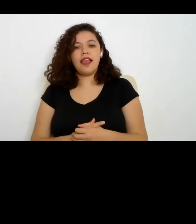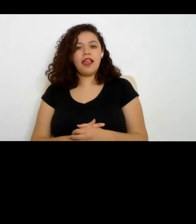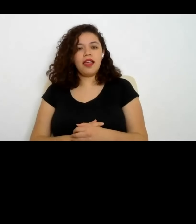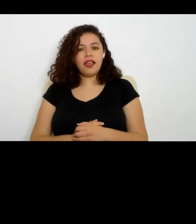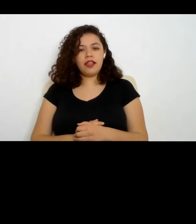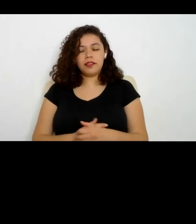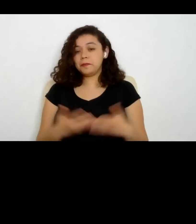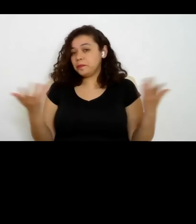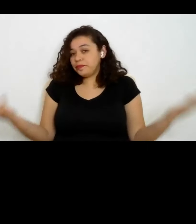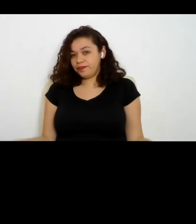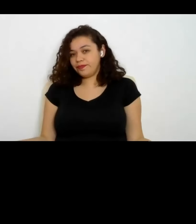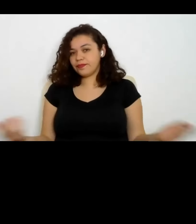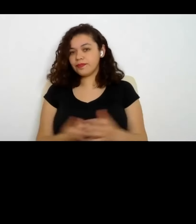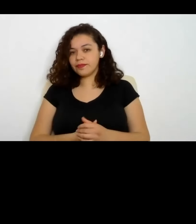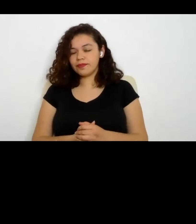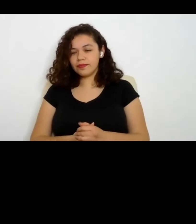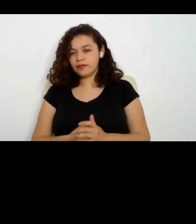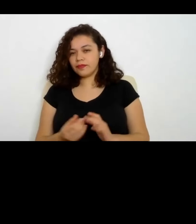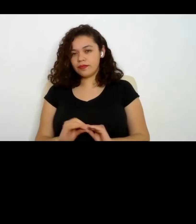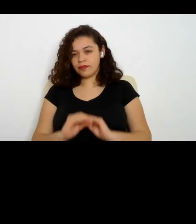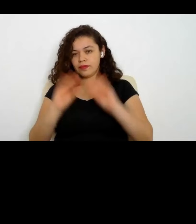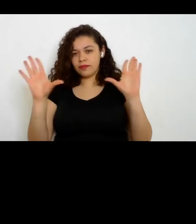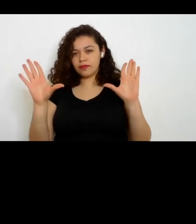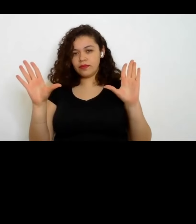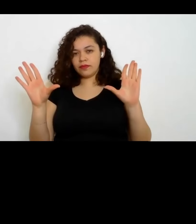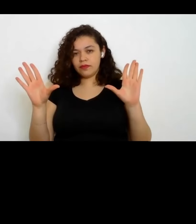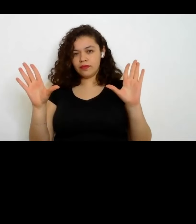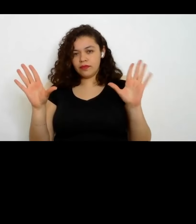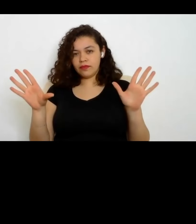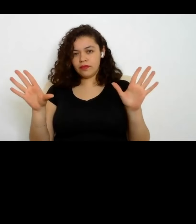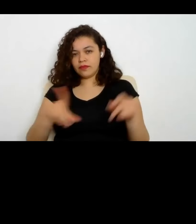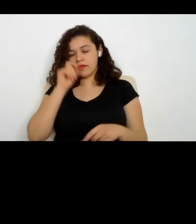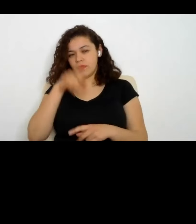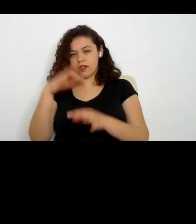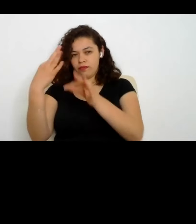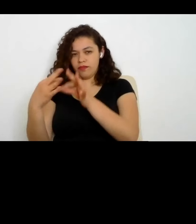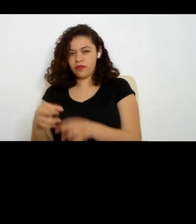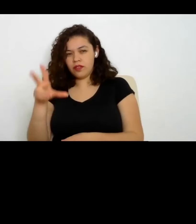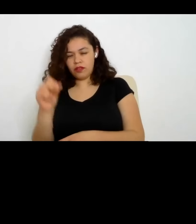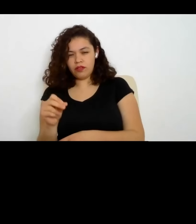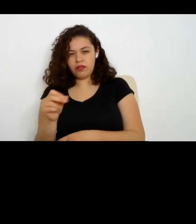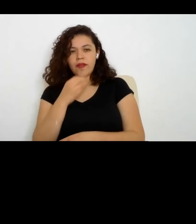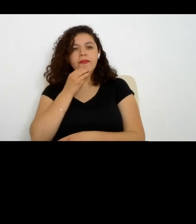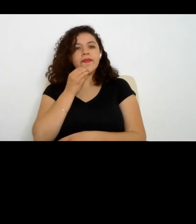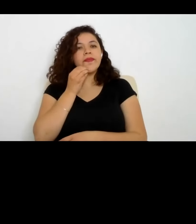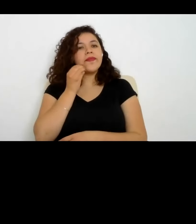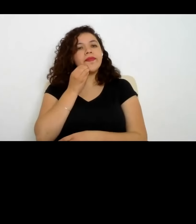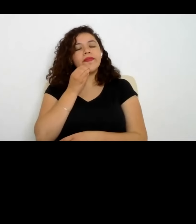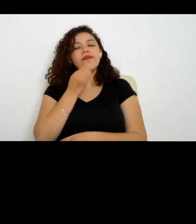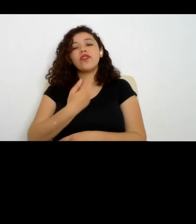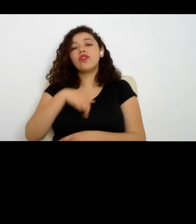Y bueno, todo esto también pues, nos lleva a los incumplimientos, ¿no? Si no observamos todos